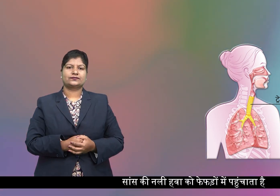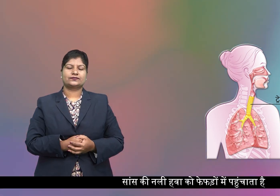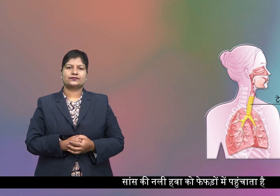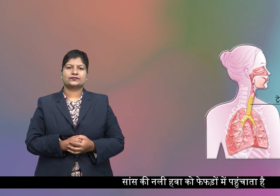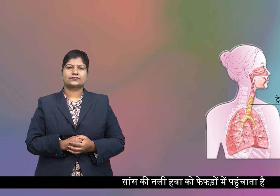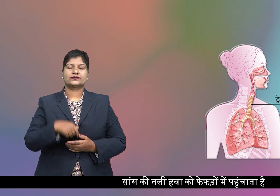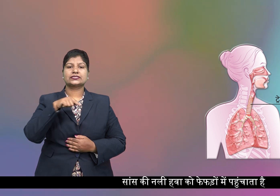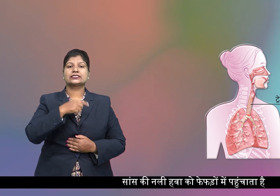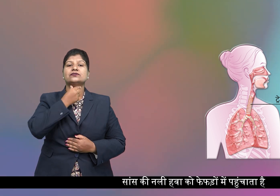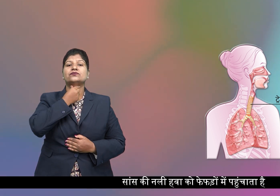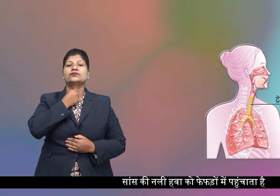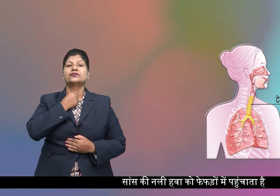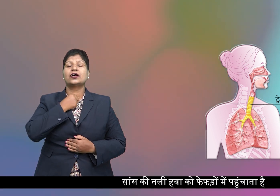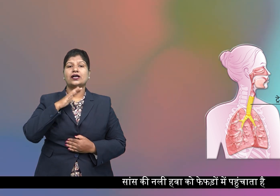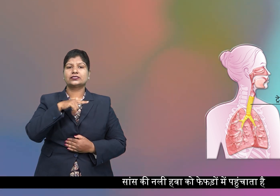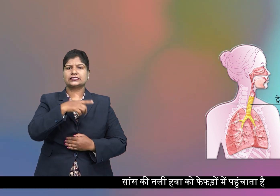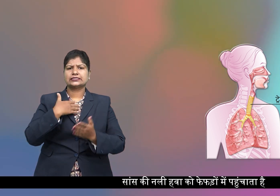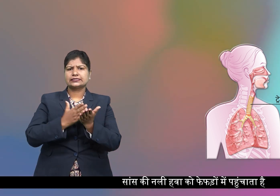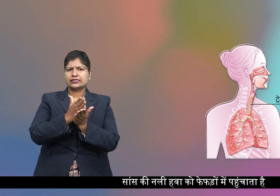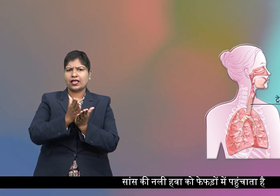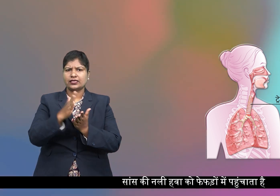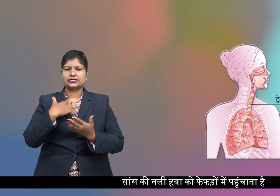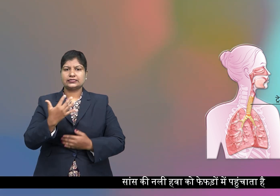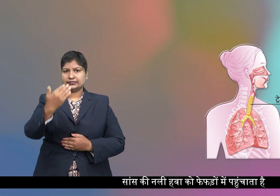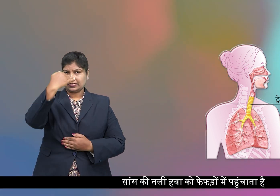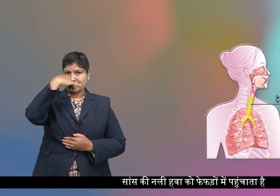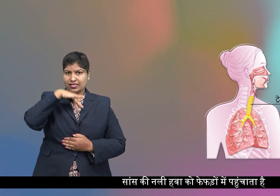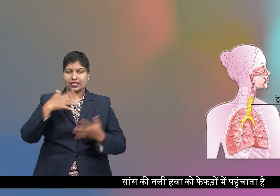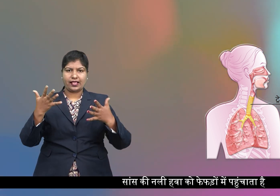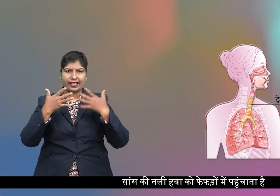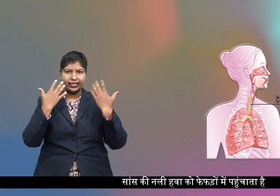सांस की नली हवा को फेफड़ों में पहुंचाता है।